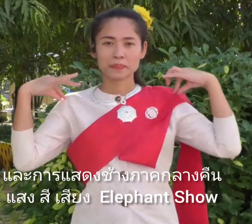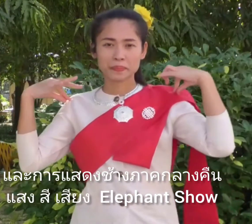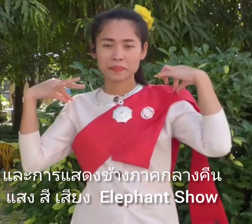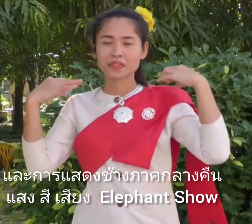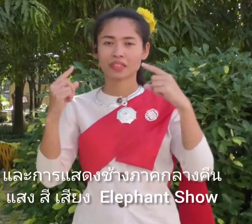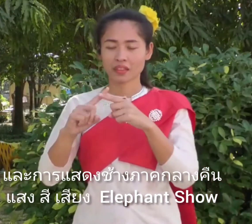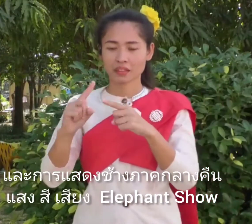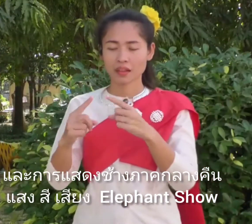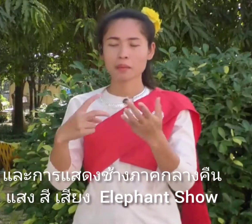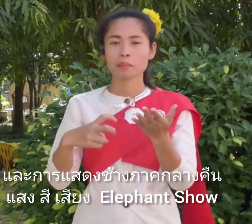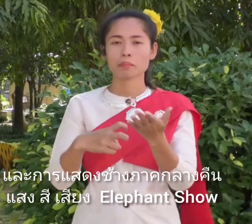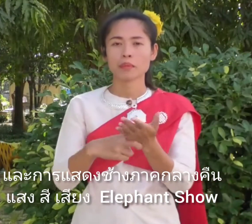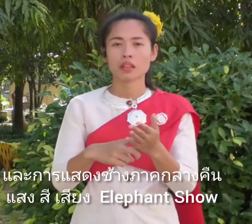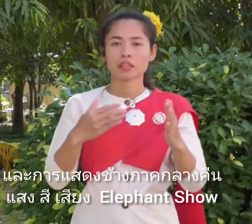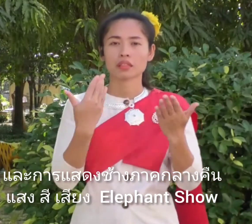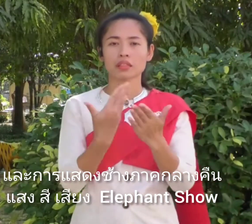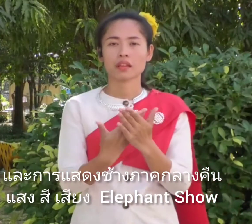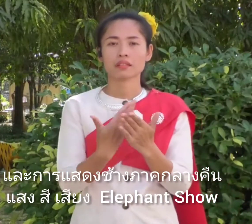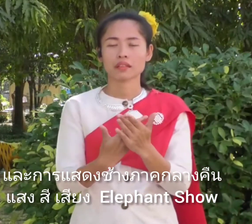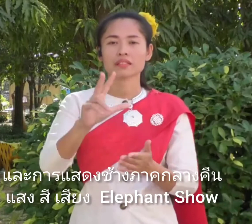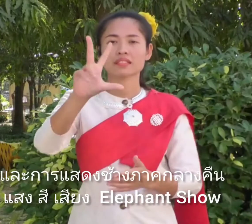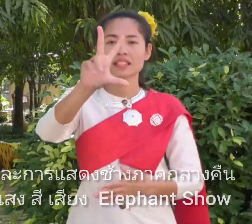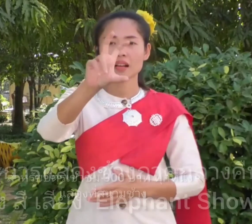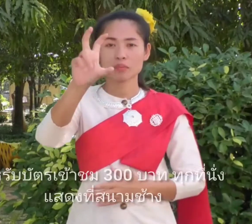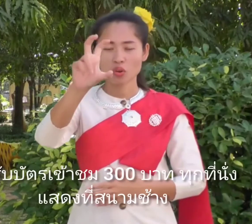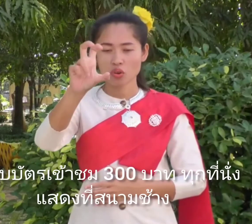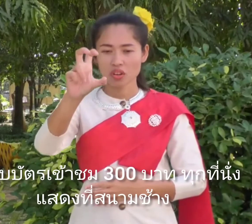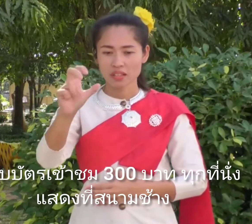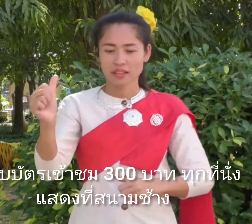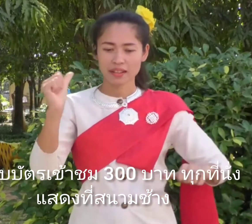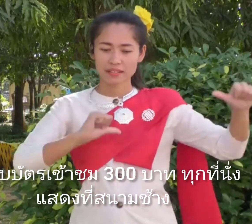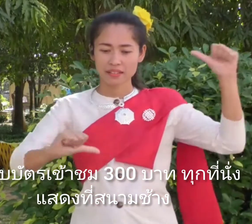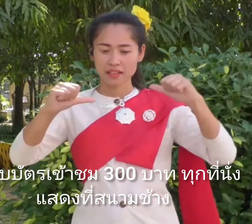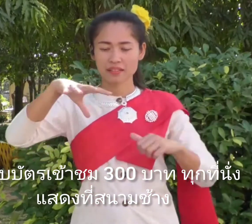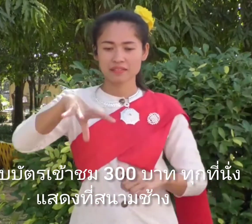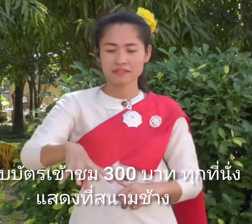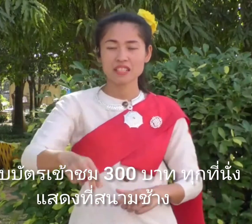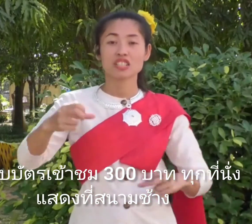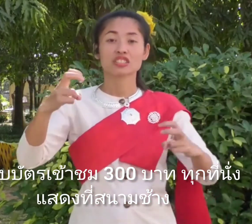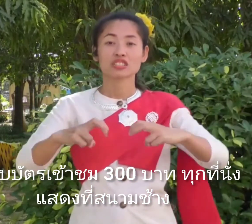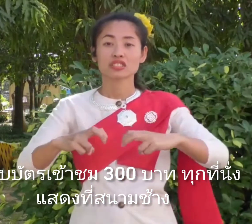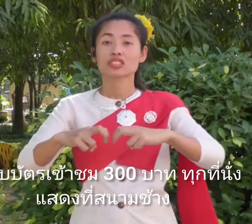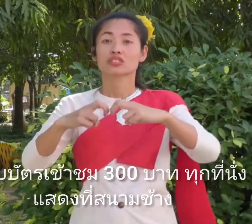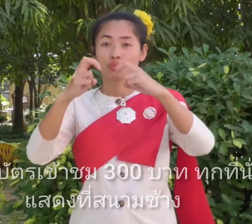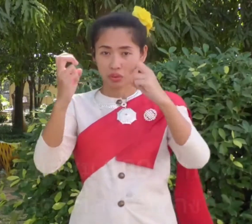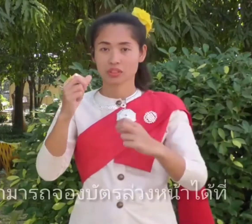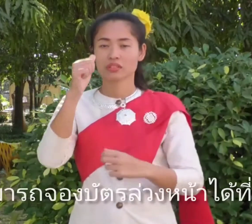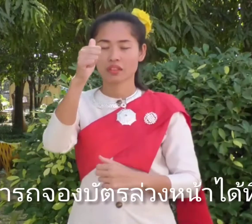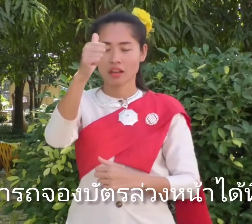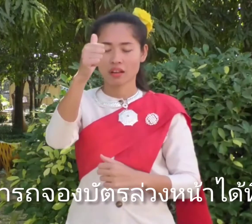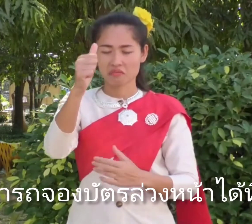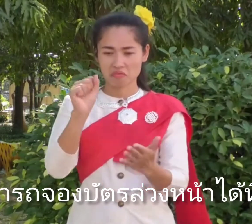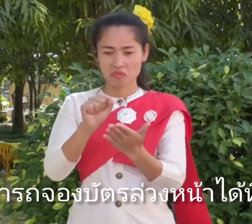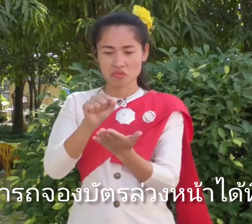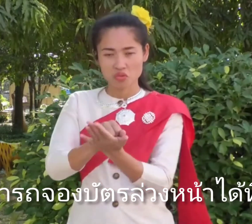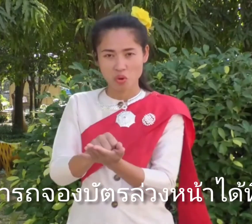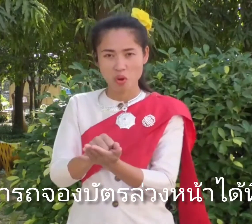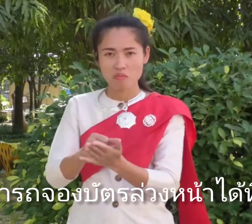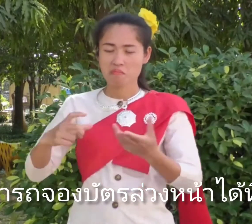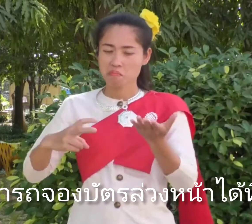แสงสีเสียง Elephant Show บัตรเข้าชม300บาททุกที่นั่งสามารถจองบัตรล่วงหน้าได้ที่สำนัก